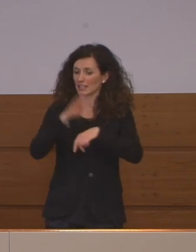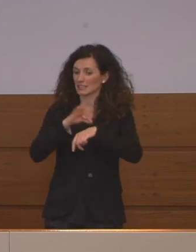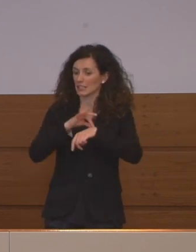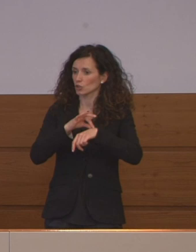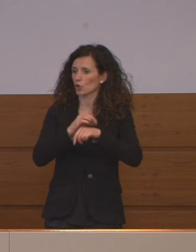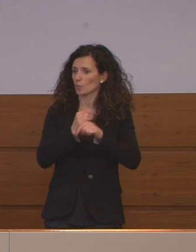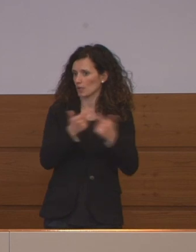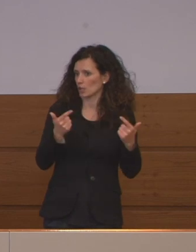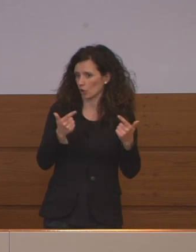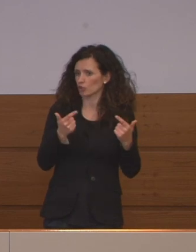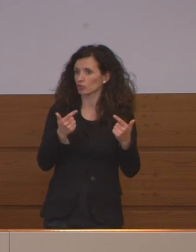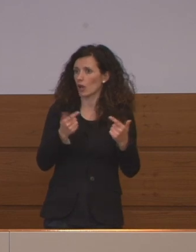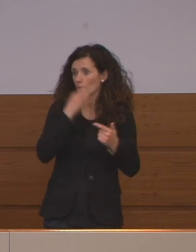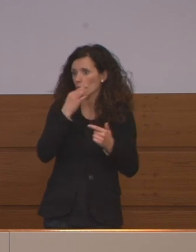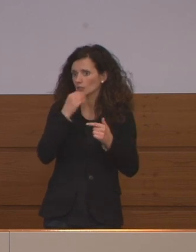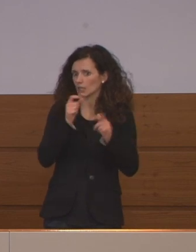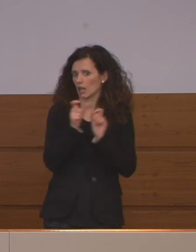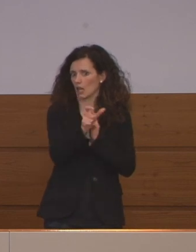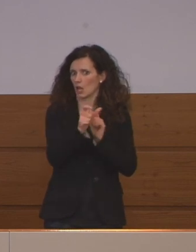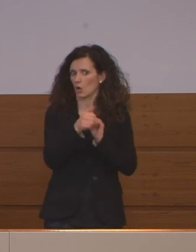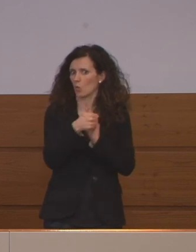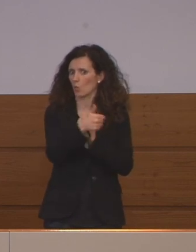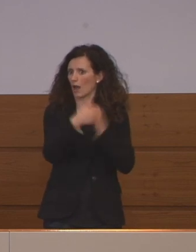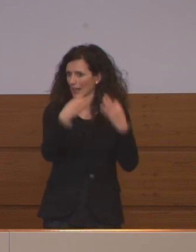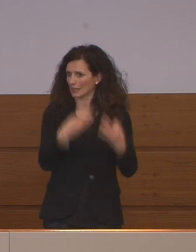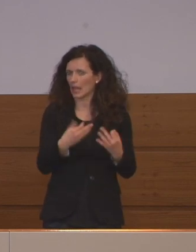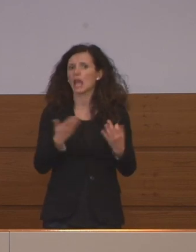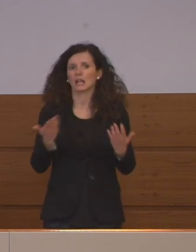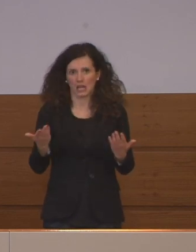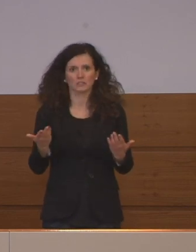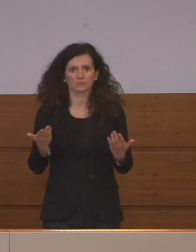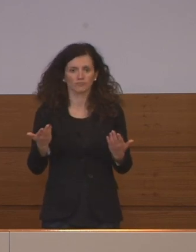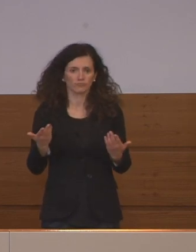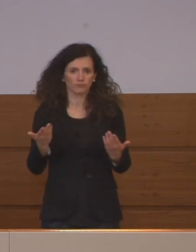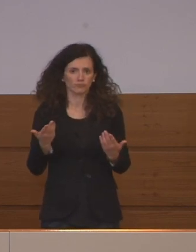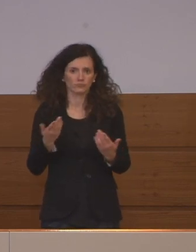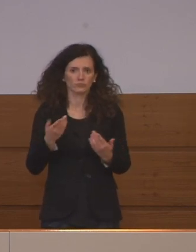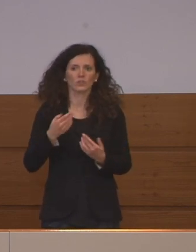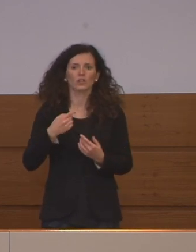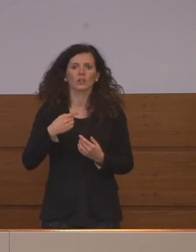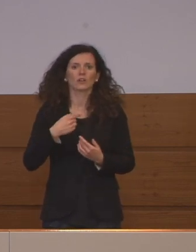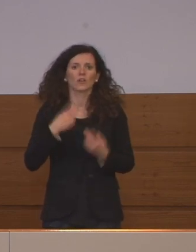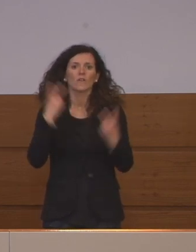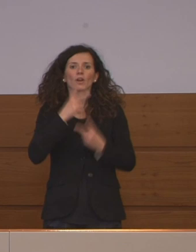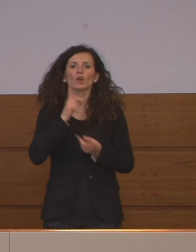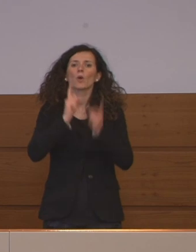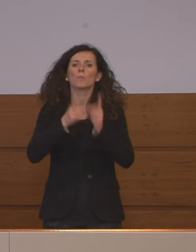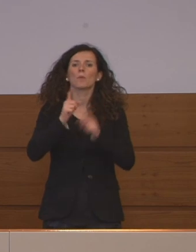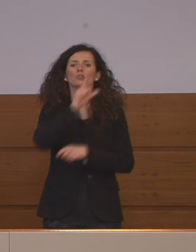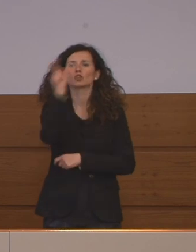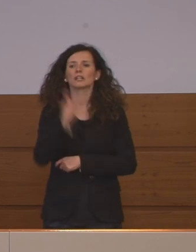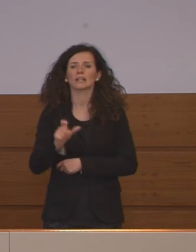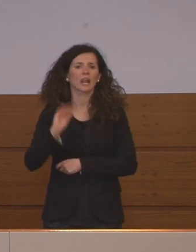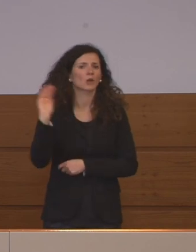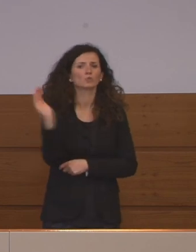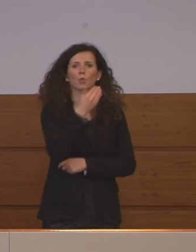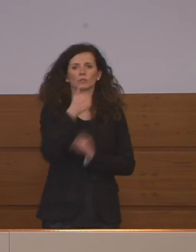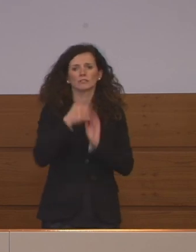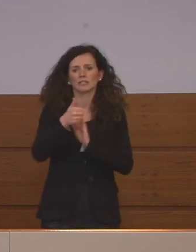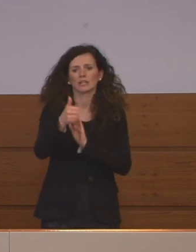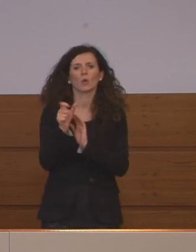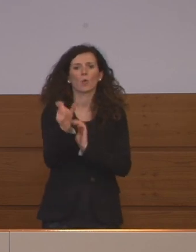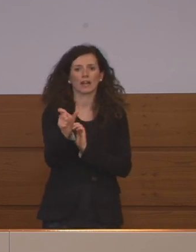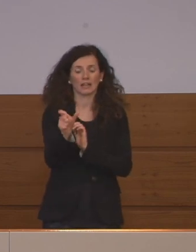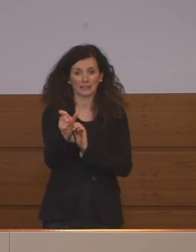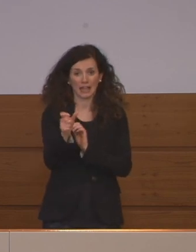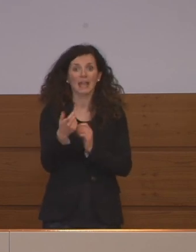ma è di fatto di fatto noi abbiamo messo in quarantena tutta la popolazione quindi abbiamo messo in quarantena anche gli